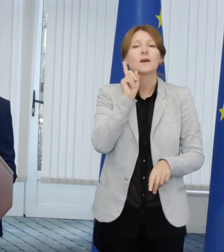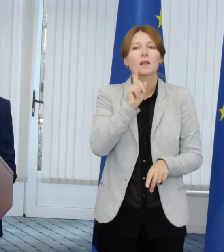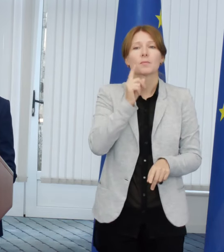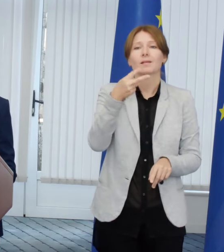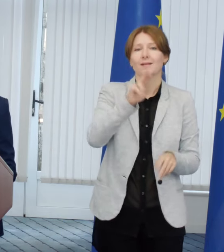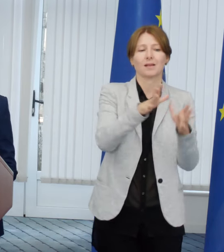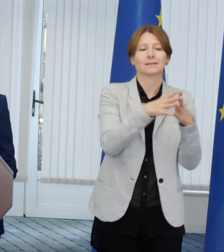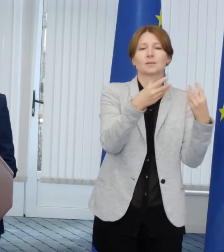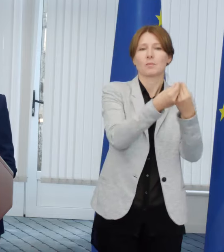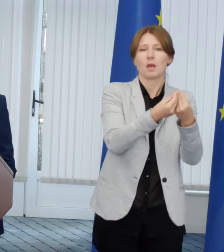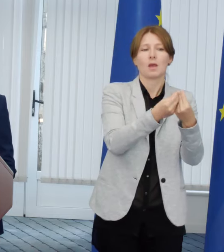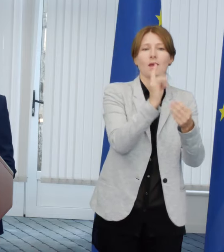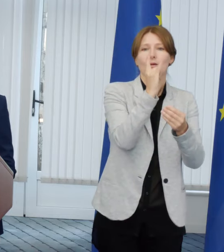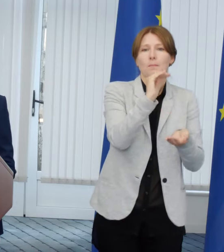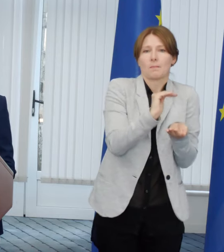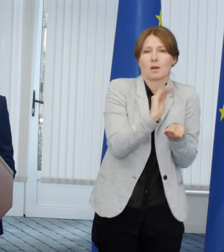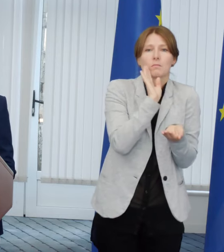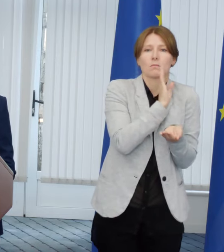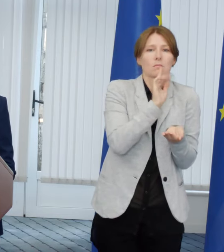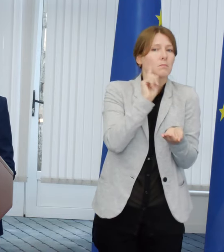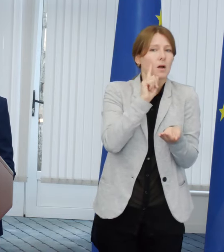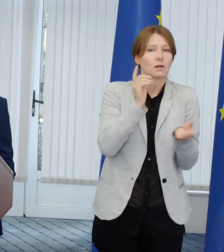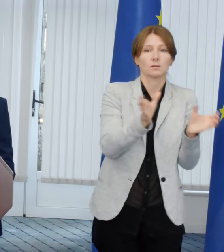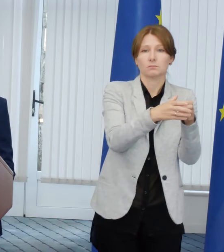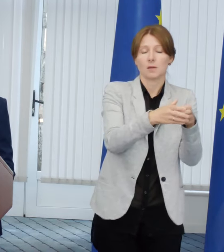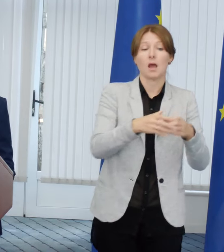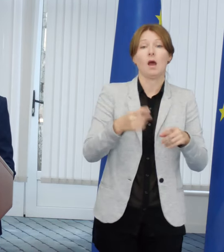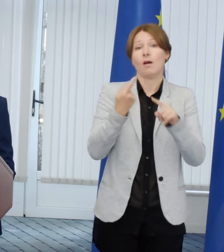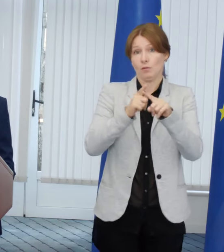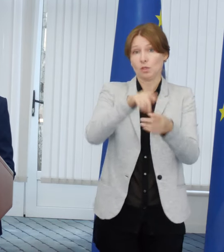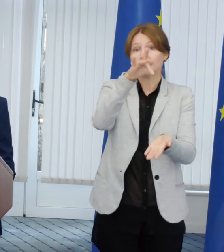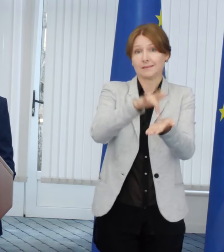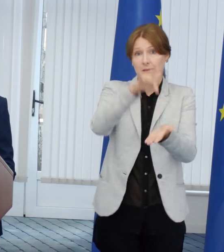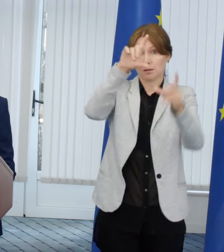cuplu mamă-copil. În acest centru